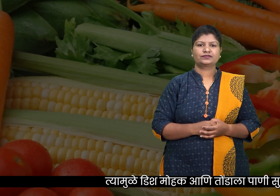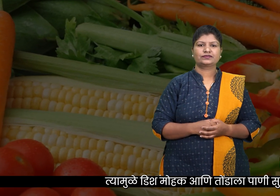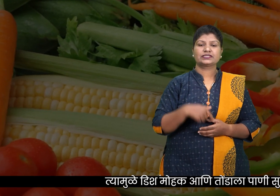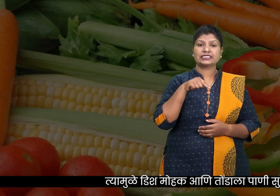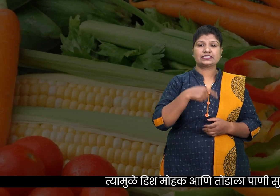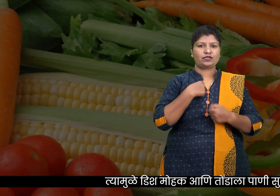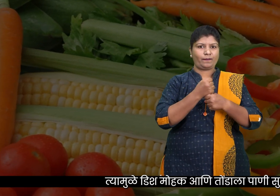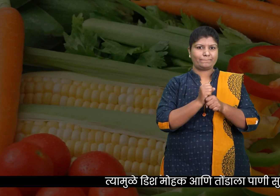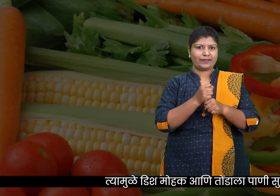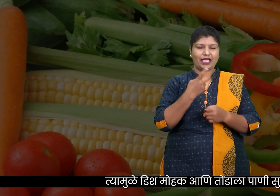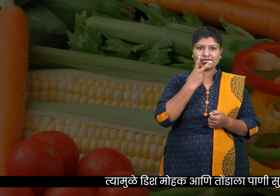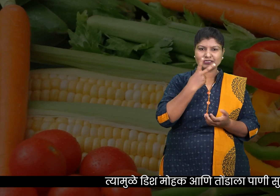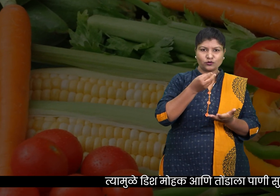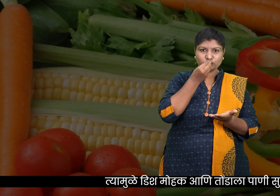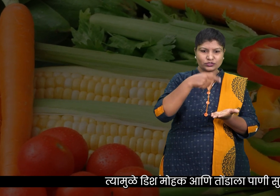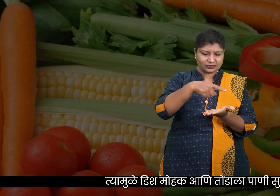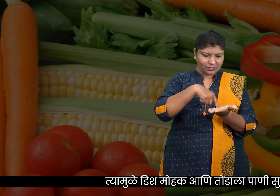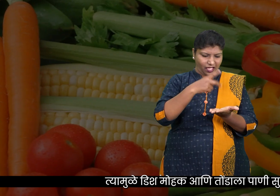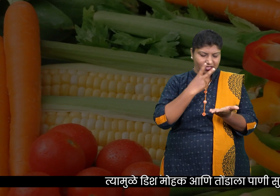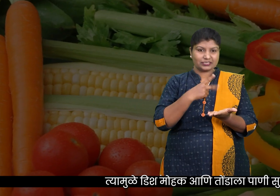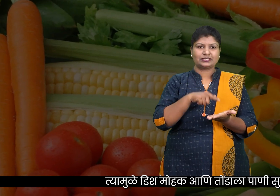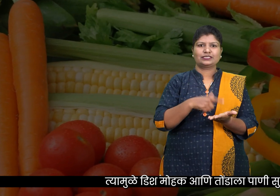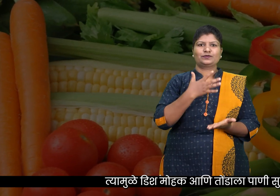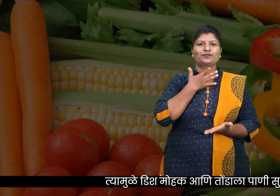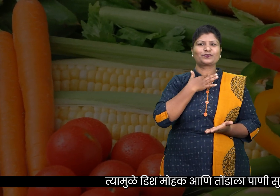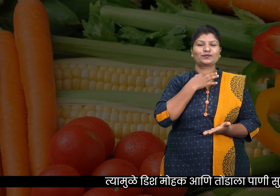त्यामुळे डिश मोहक आणि तोंडाला पाणी सुटते.